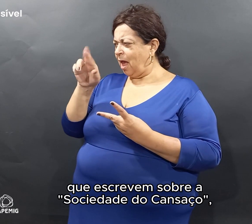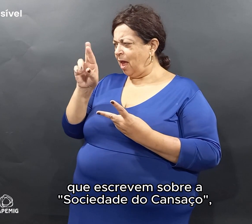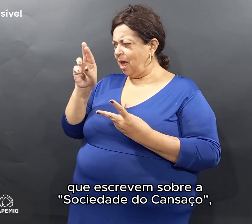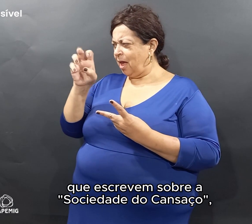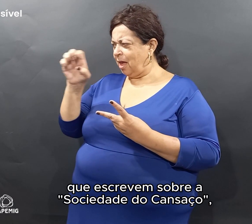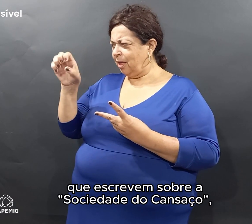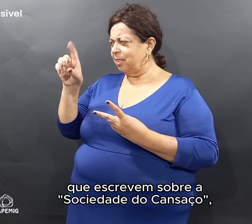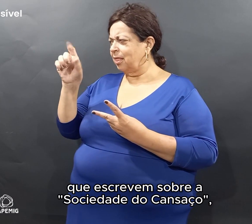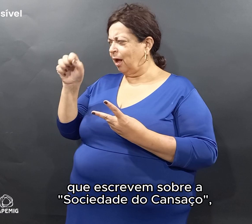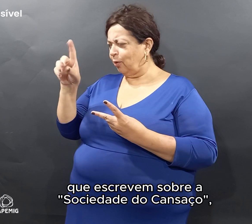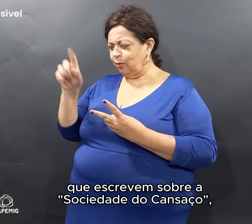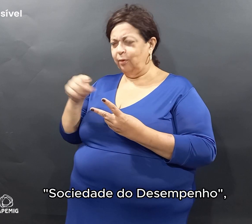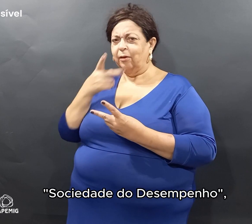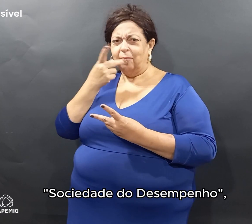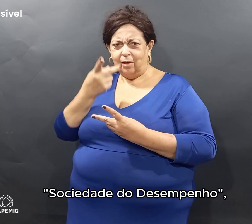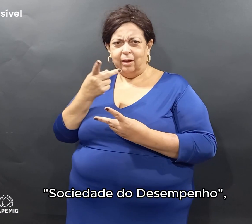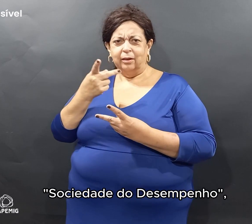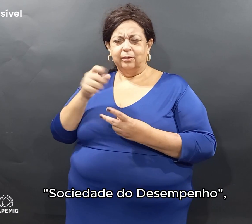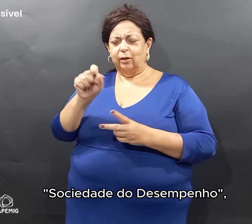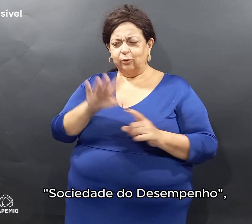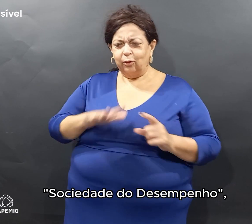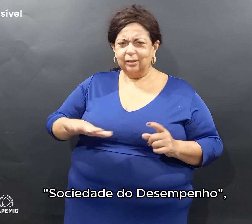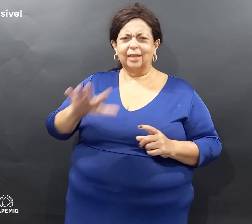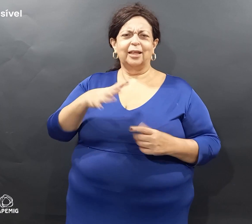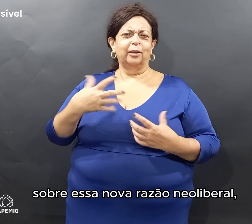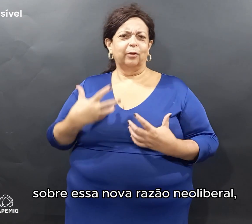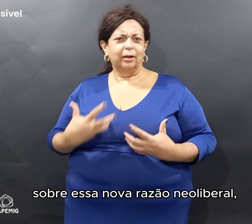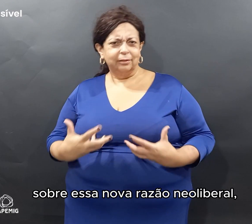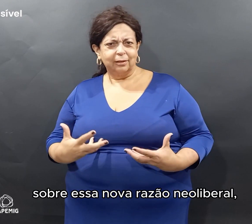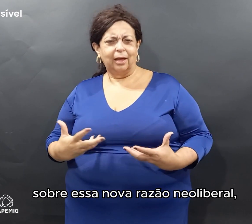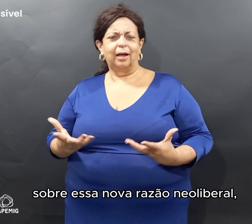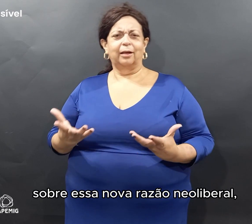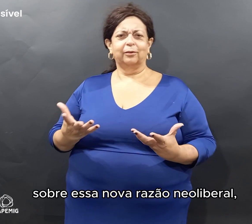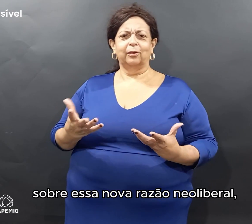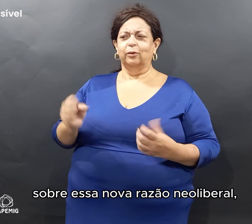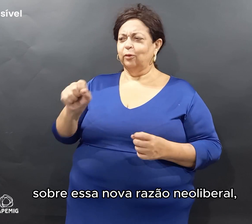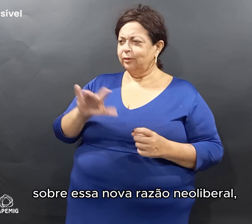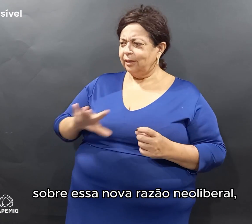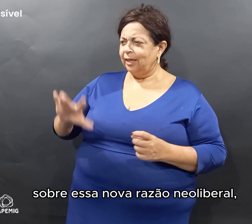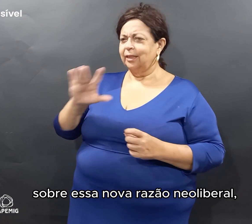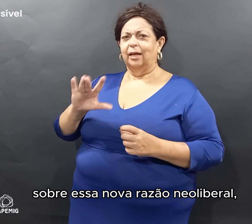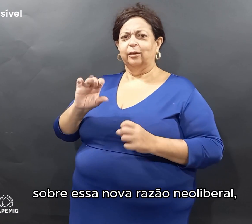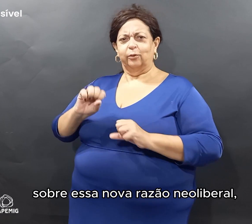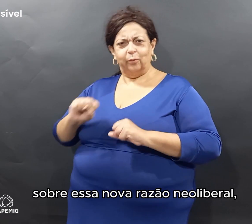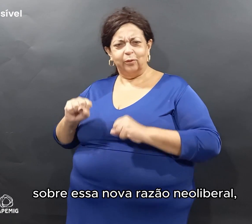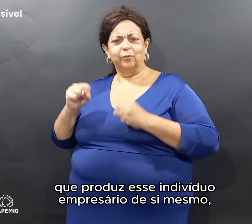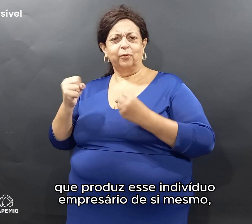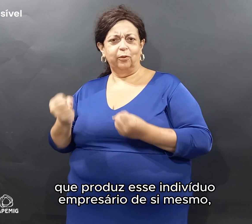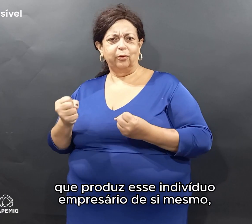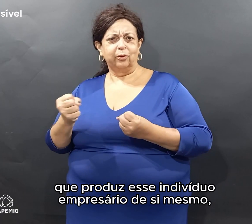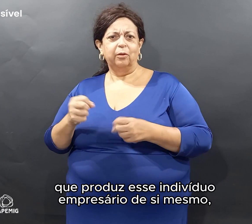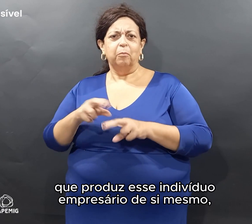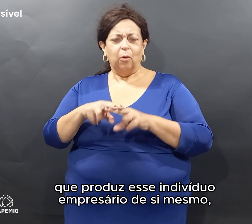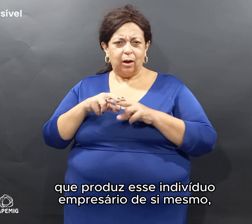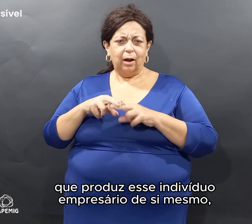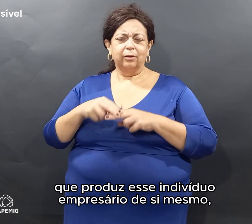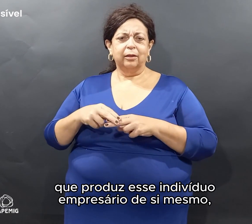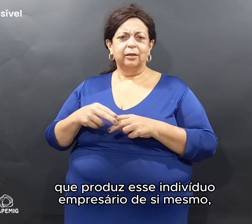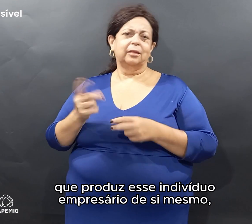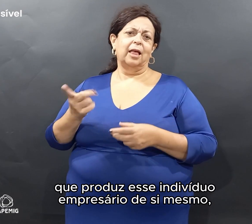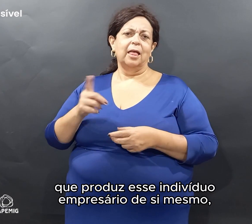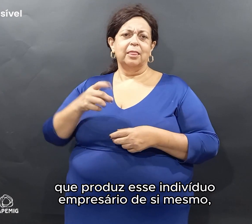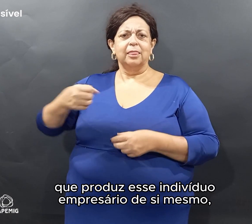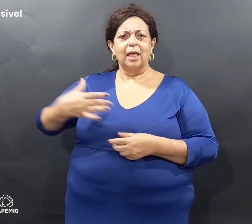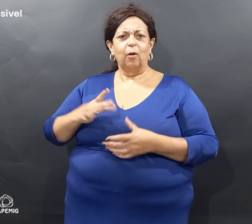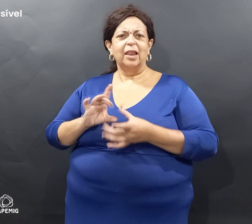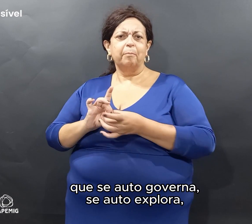a sociedade do cansaço, sociedade do desempenho, sobre essa nova razão neoliberal que produz esse indivíduo empresário